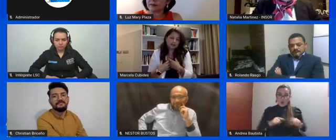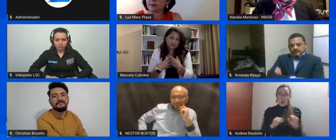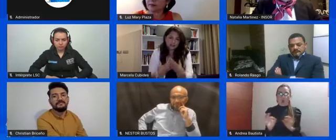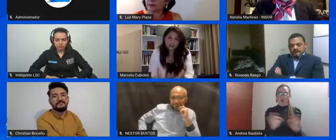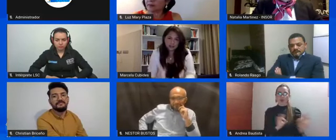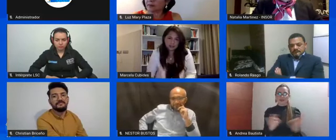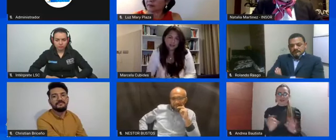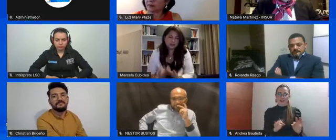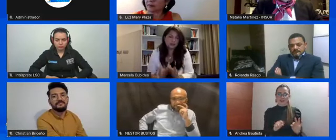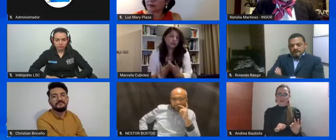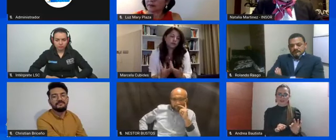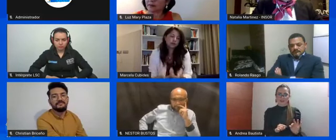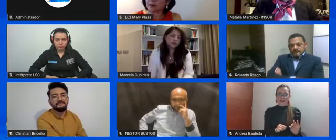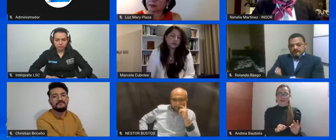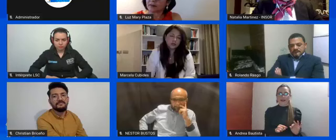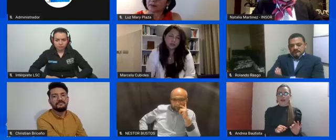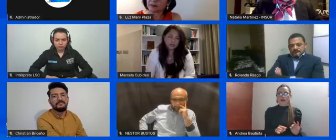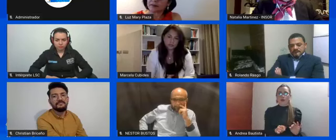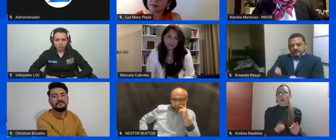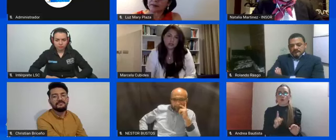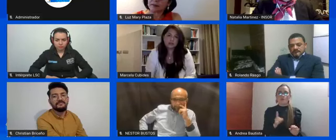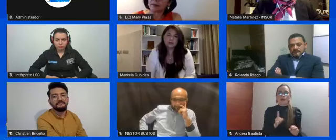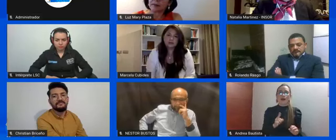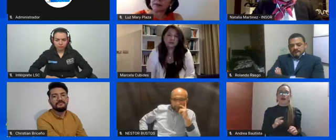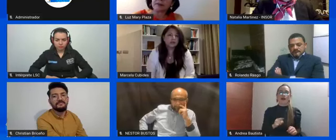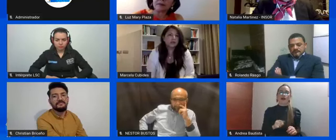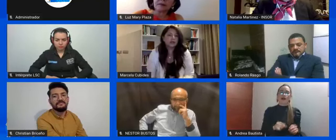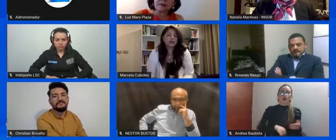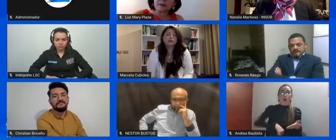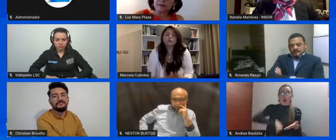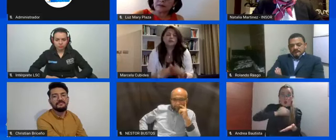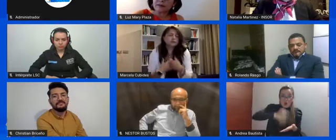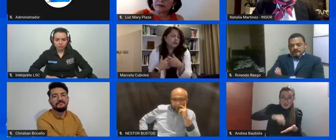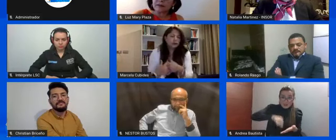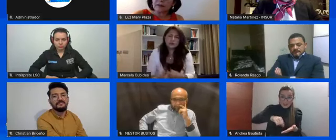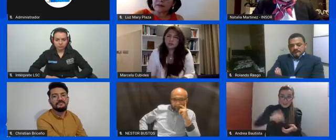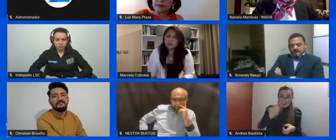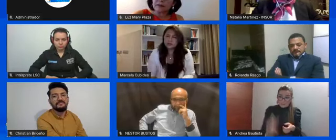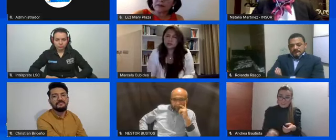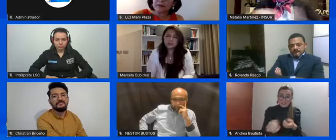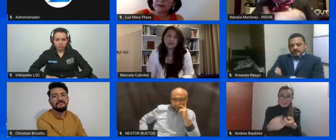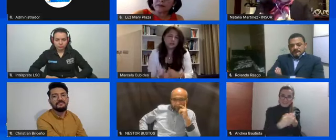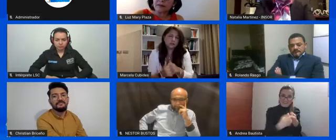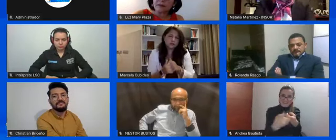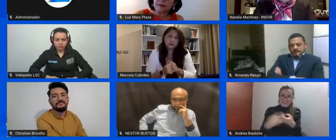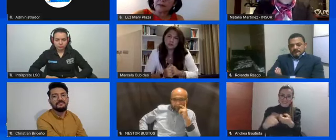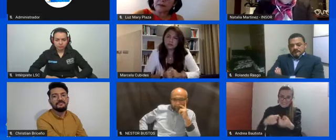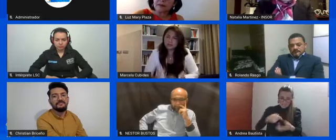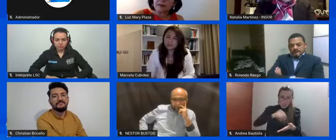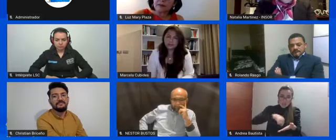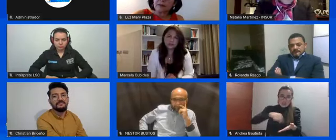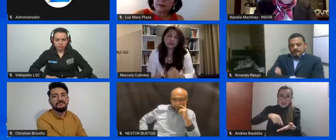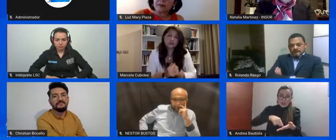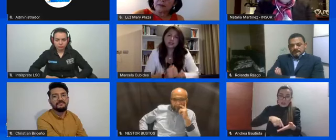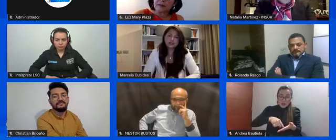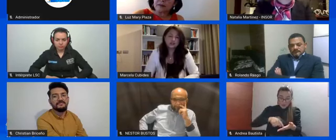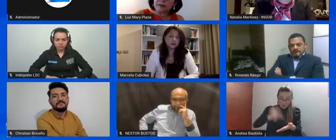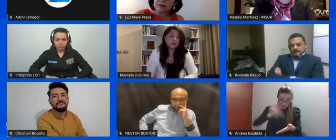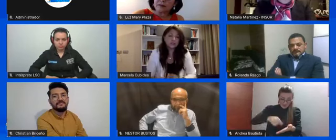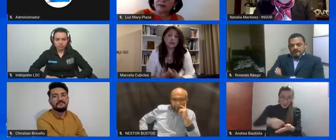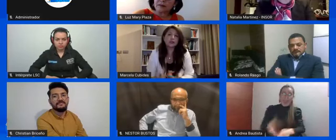que para que la gente salga para hacer un contrato. Y esto la gente no lo sabe, hay un montón de procedimientos, de procesos,